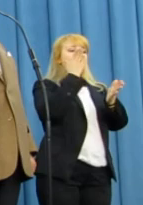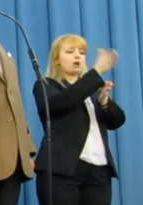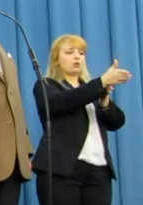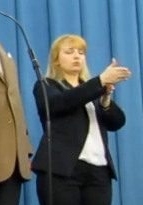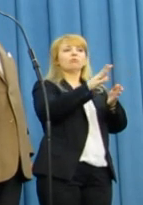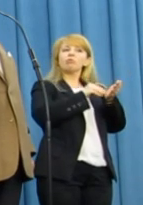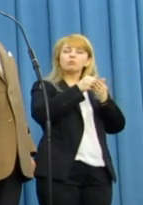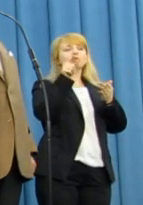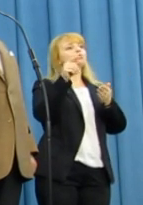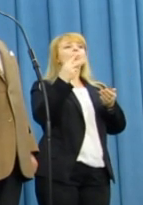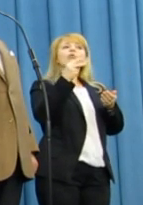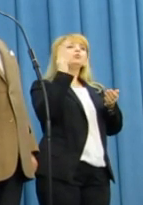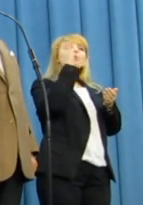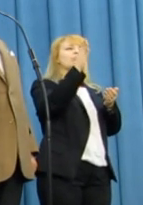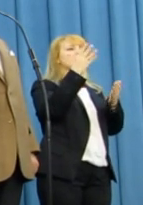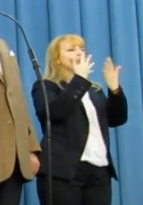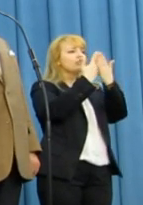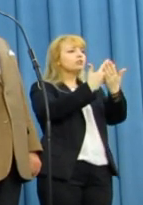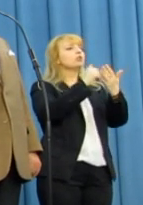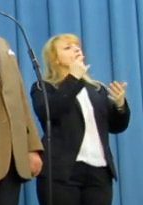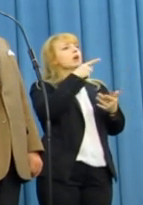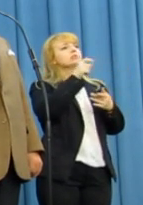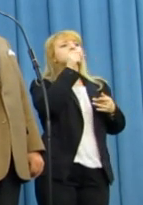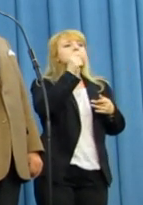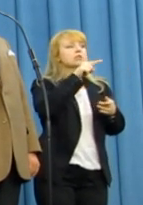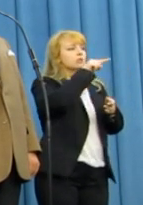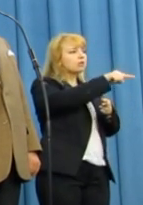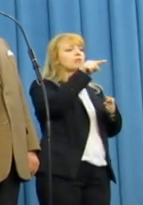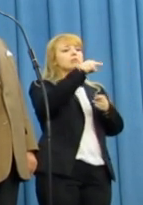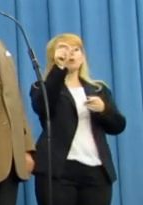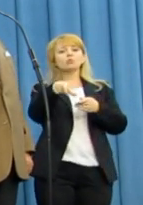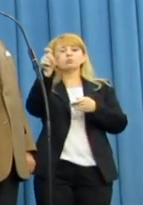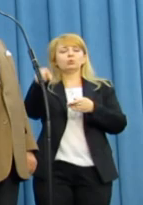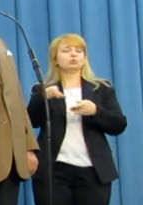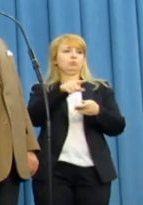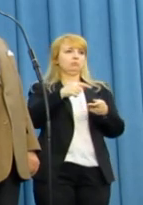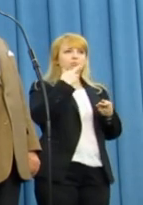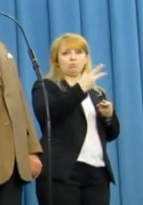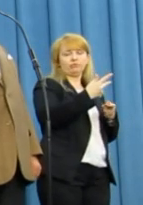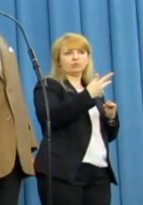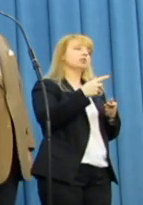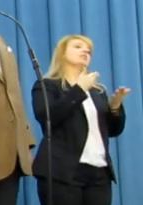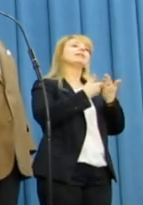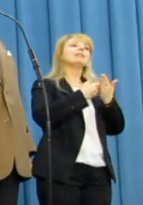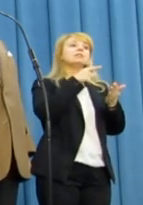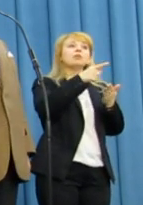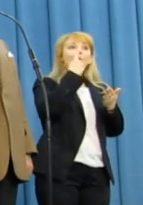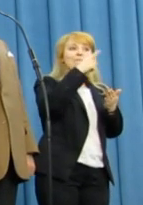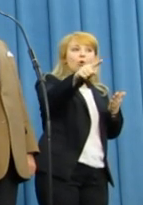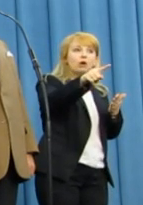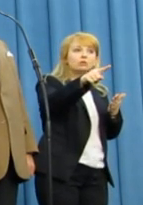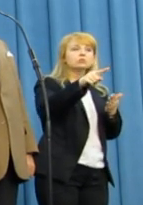Nie pójdziesz, siedziesz, jak obciążysz tego i to im się wskazuje, kogo